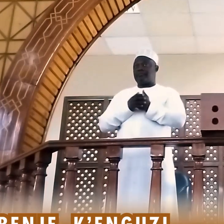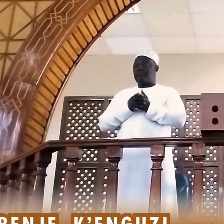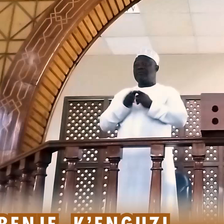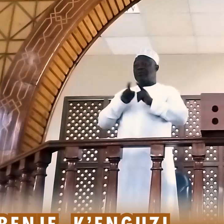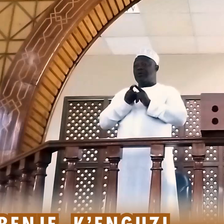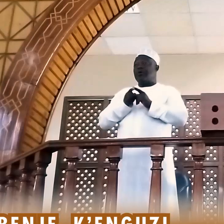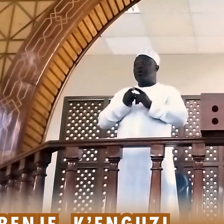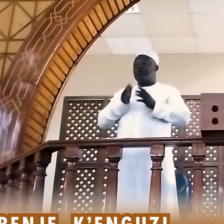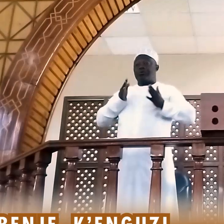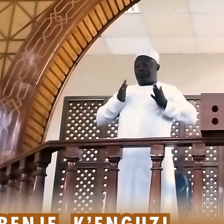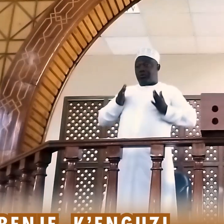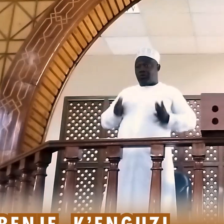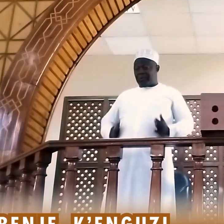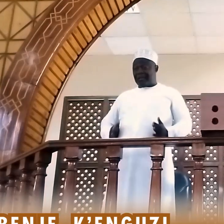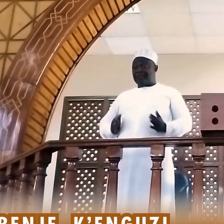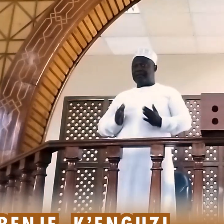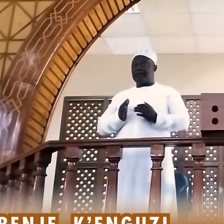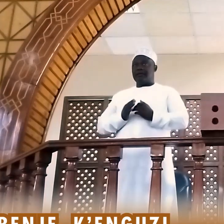وسيلة